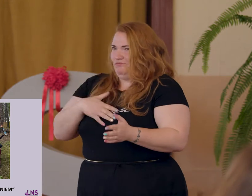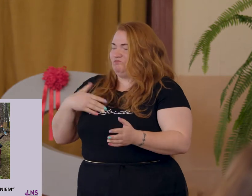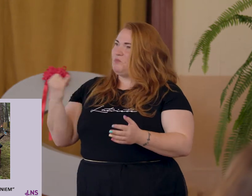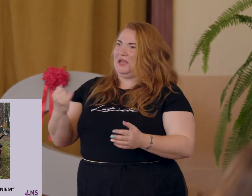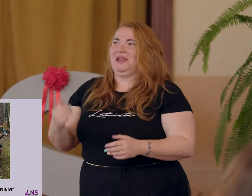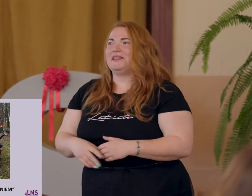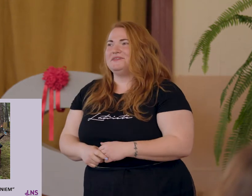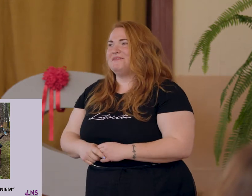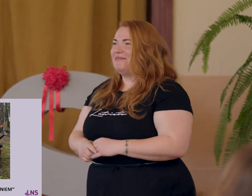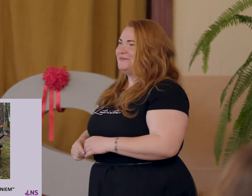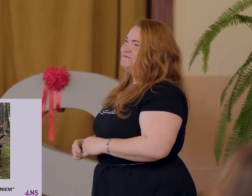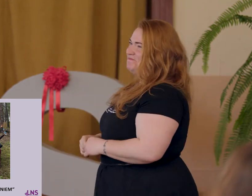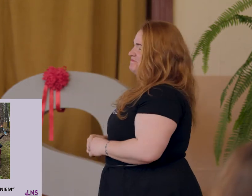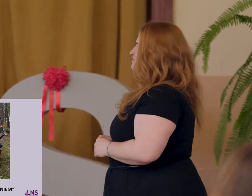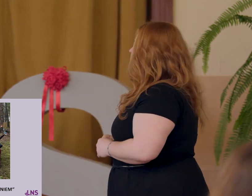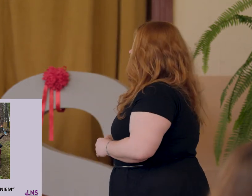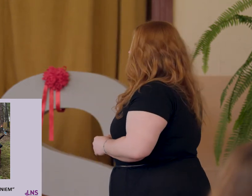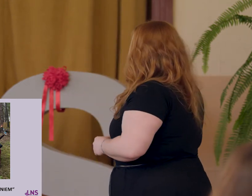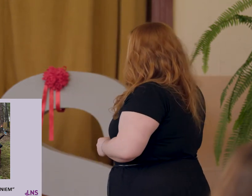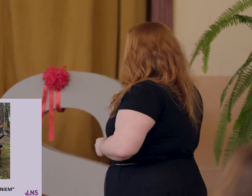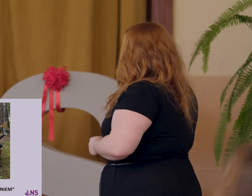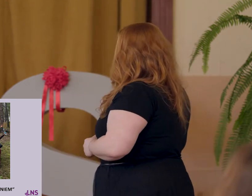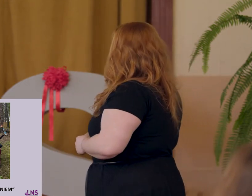Bez telefona kā dzīvoja. Tas bija ļoti interesanti.